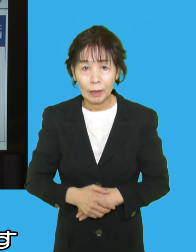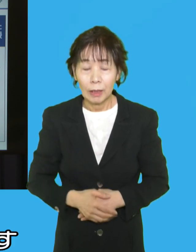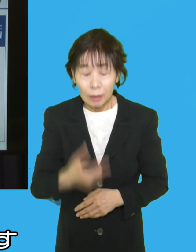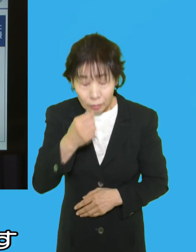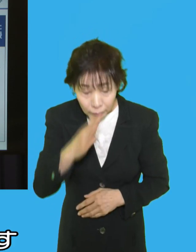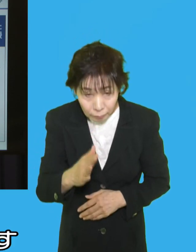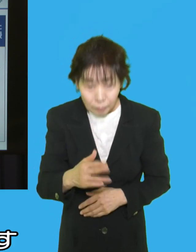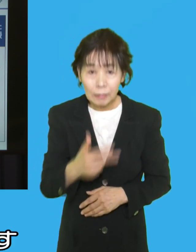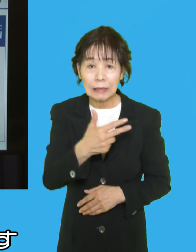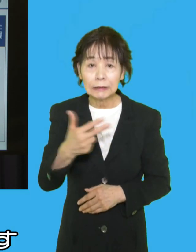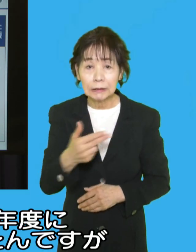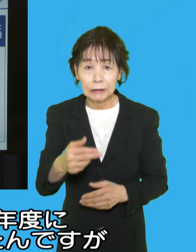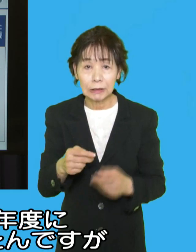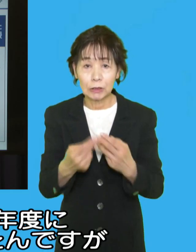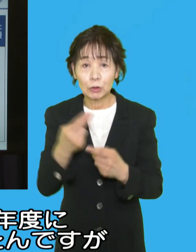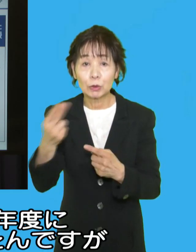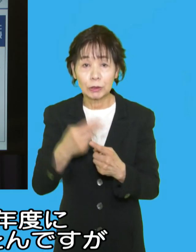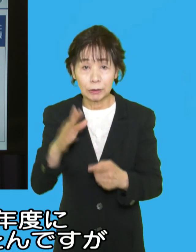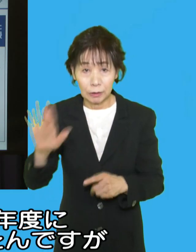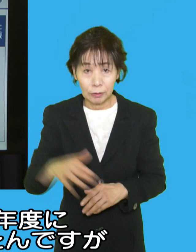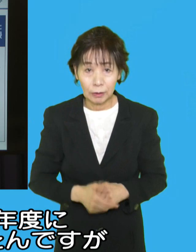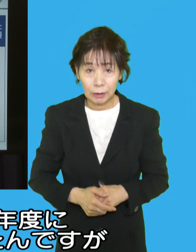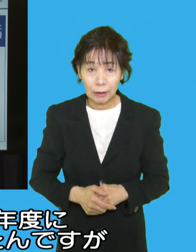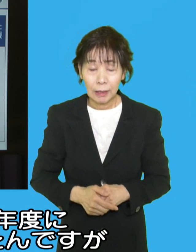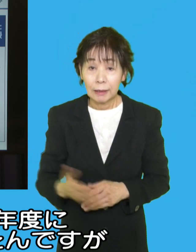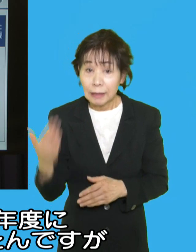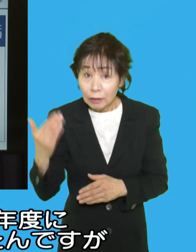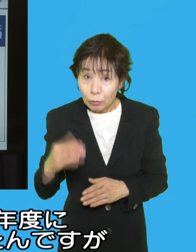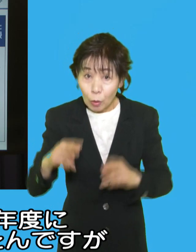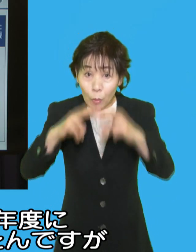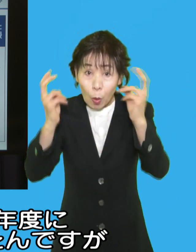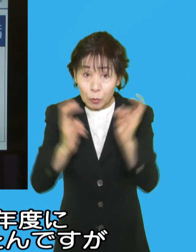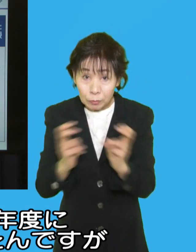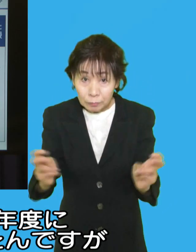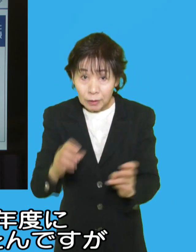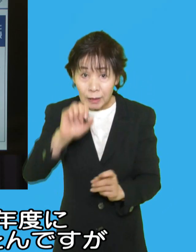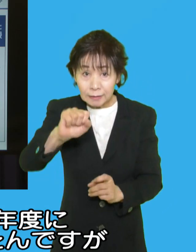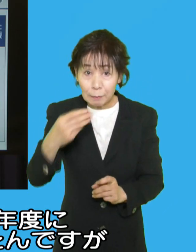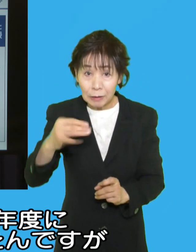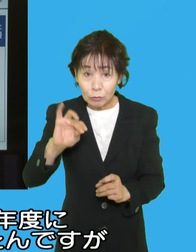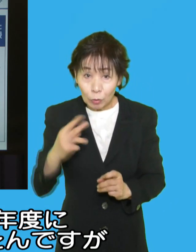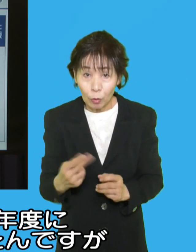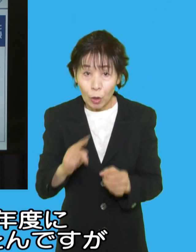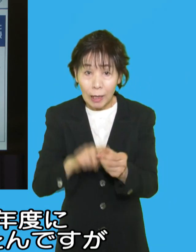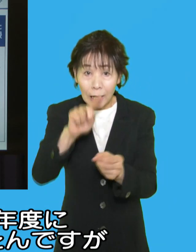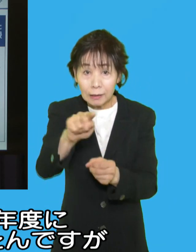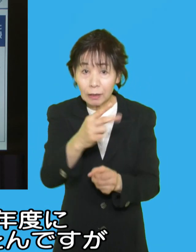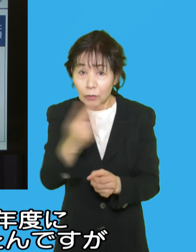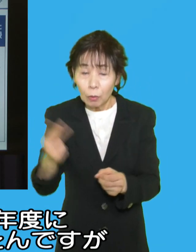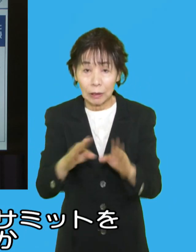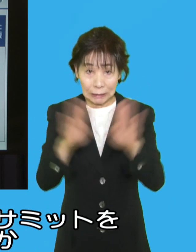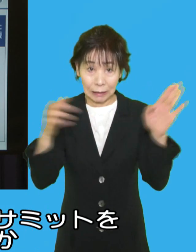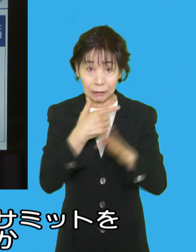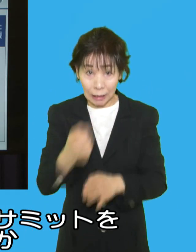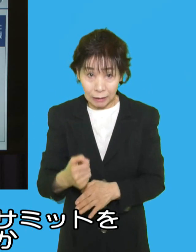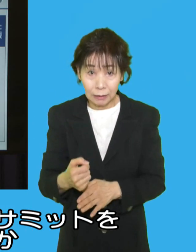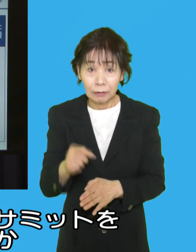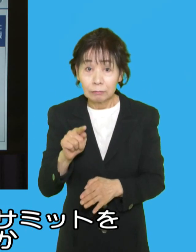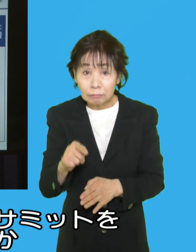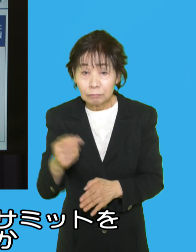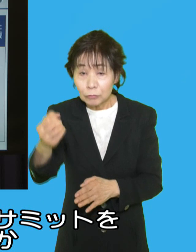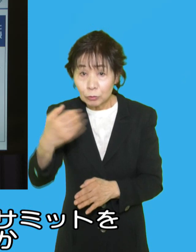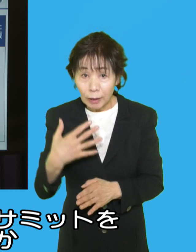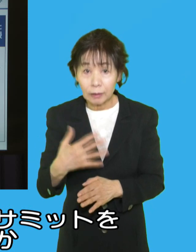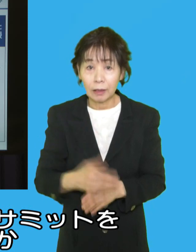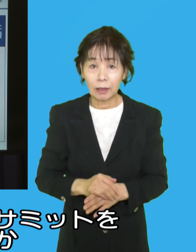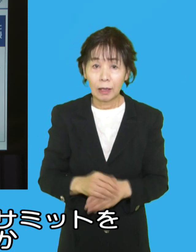あ、すみません、時事通信です。先ほど古墳サミットを来年度に開きたいという話があったんですけれども、はい、具体的にどうい